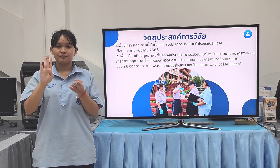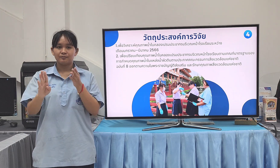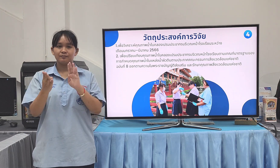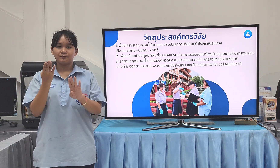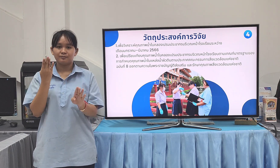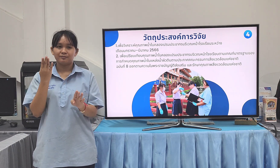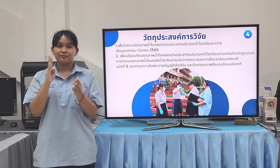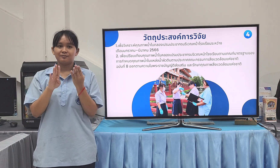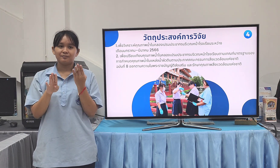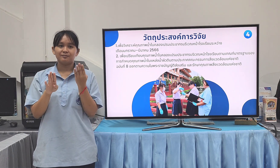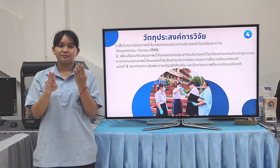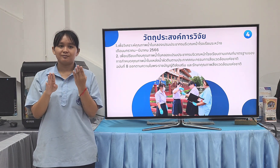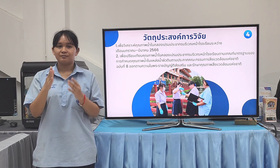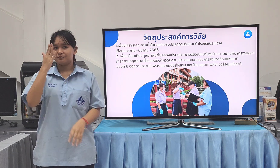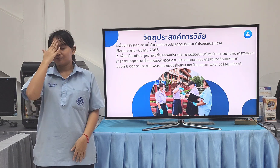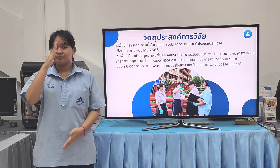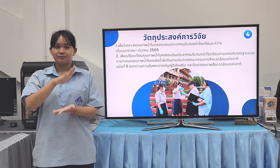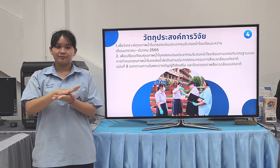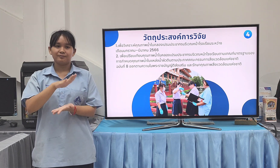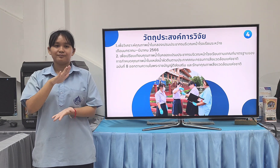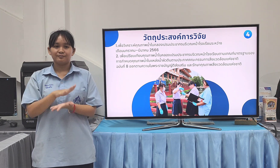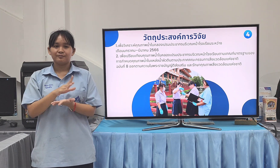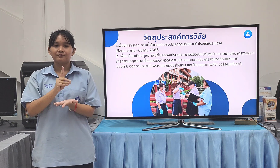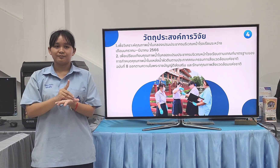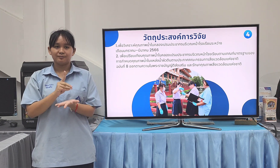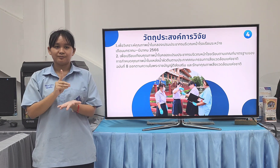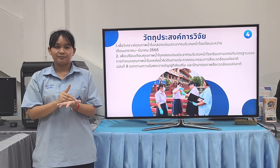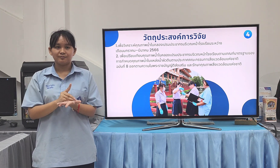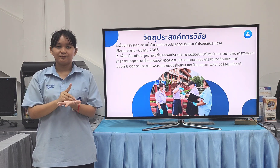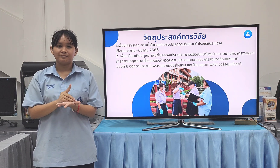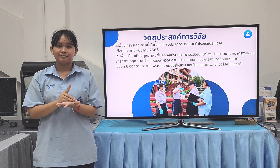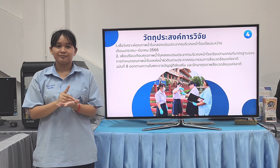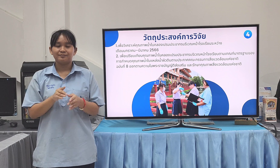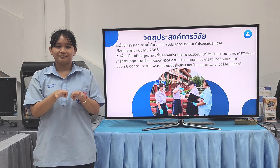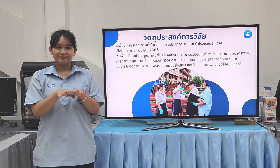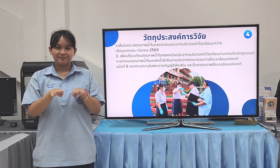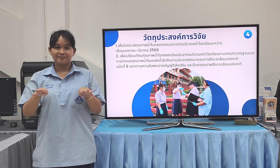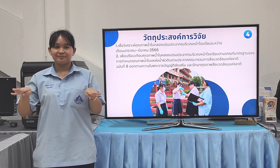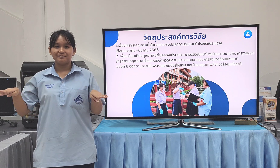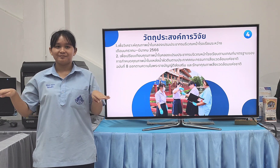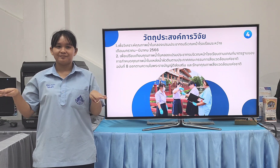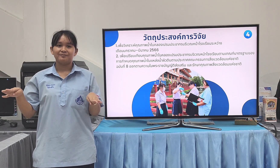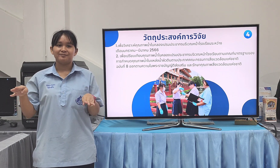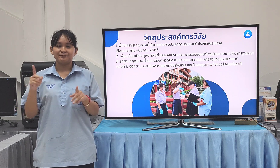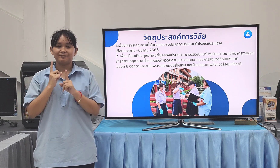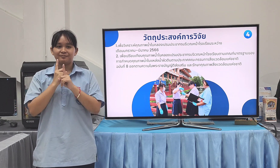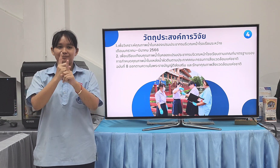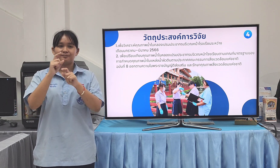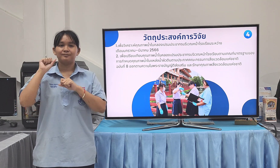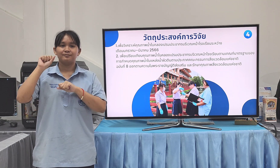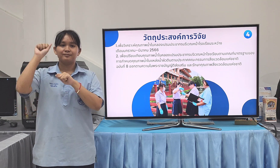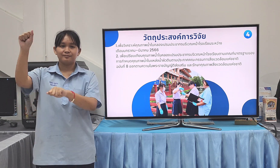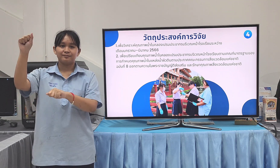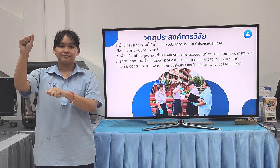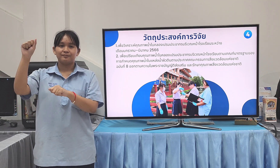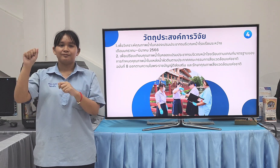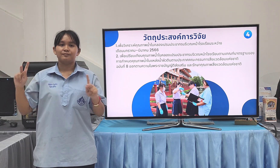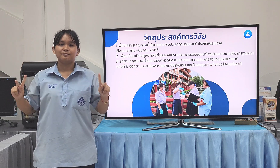ประชากรบริเวณหน้าโรงเรียนตามเกณฑ์มาตรฐานของการกำหนดคุณภาพน้ำในแหล่งน้ำผิวดินตามประกาศ